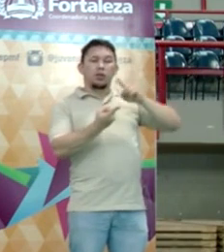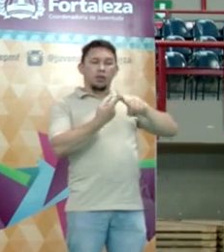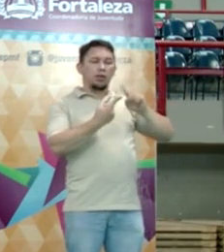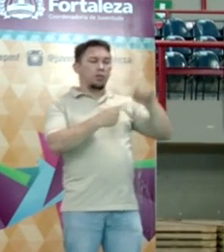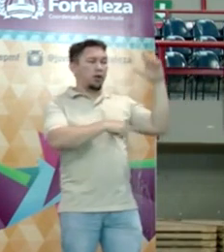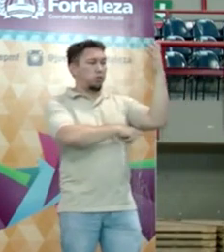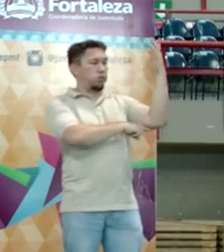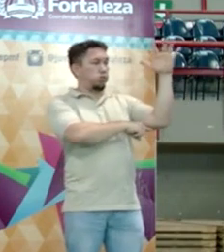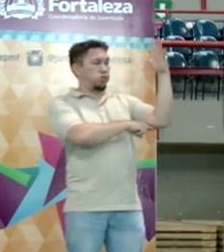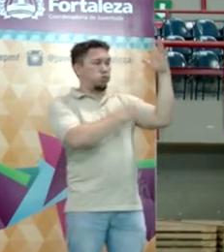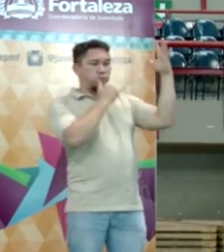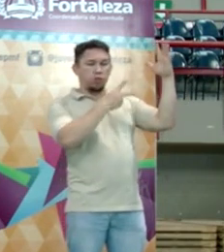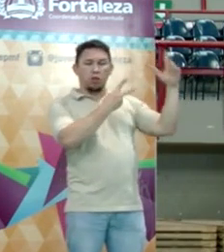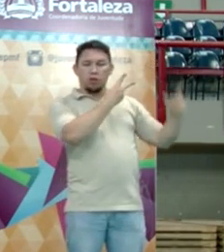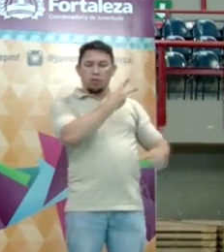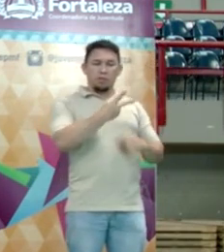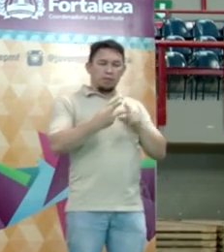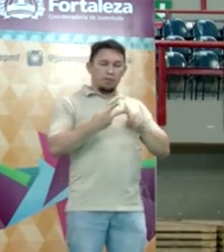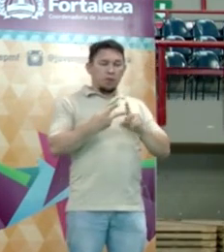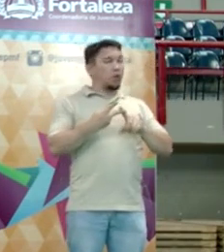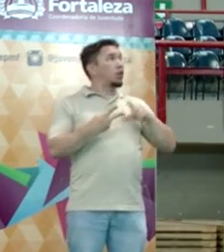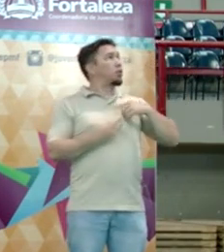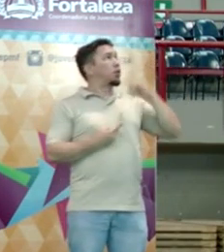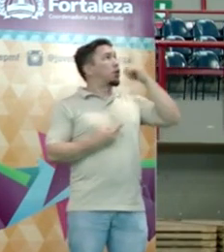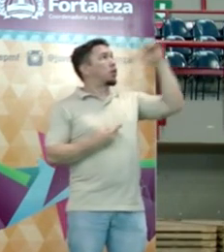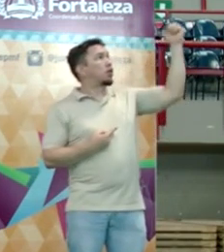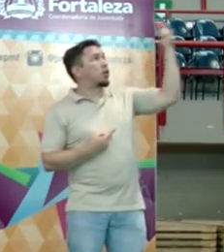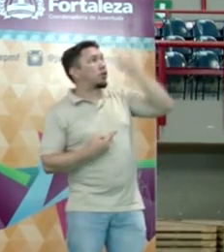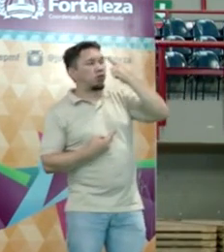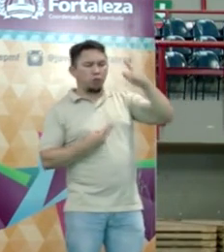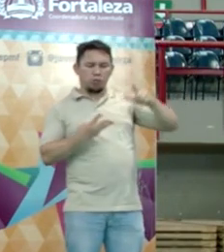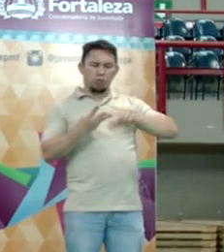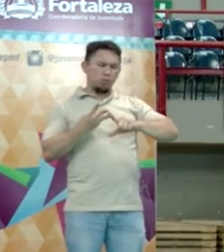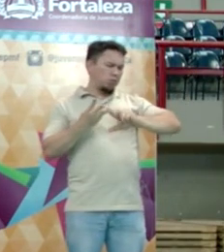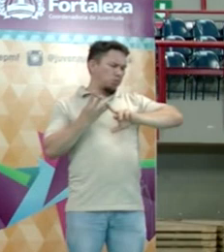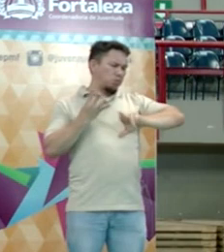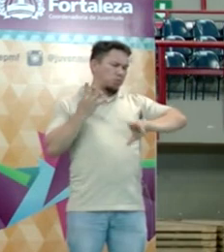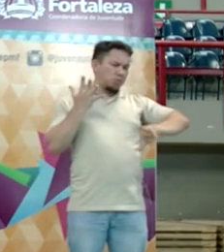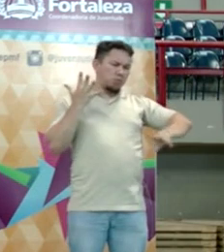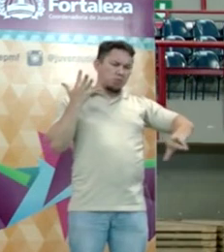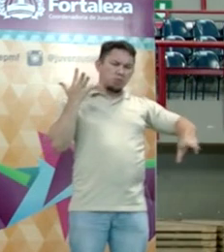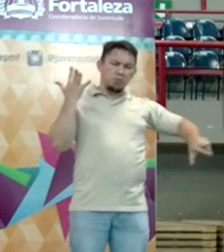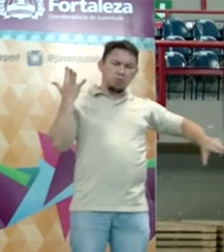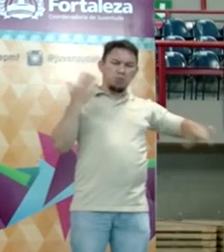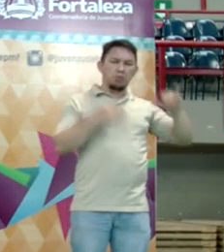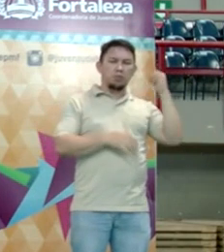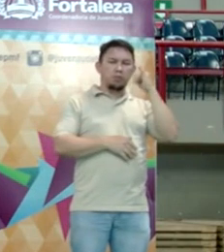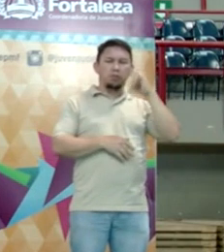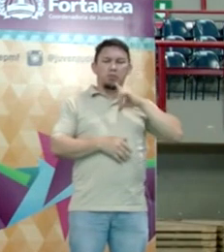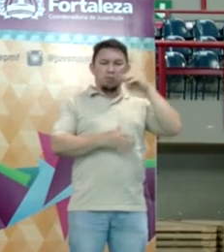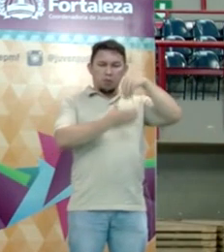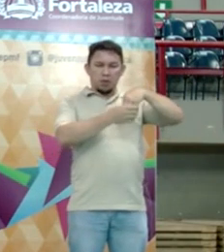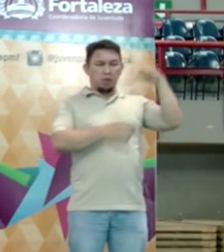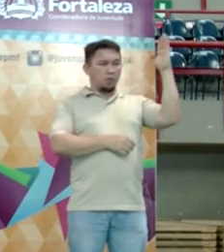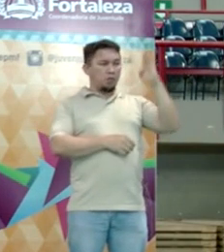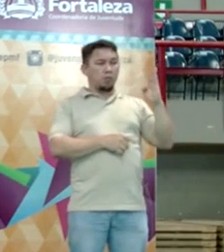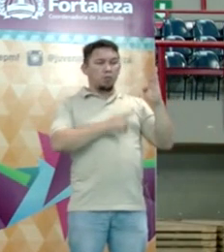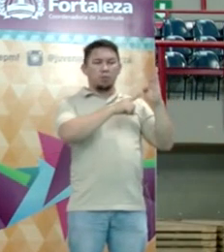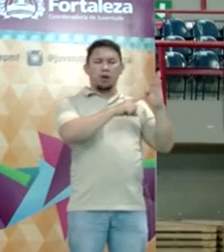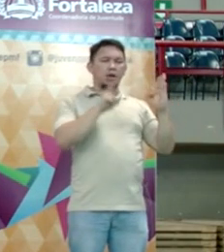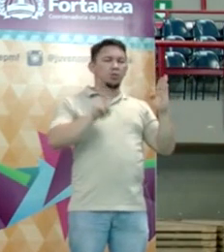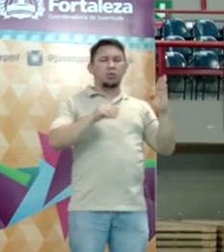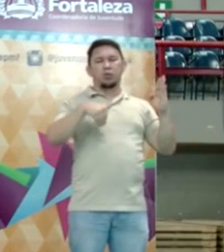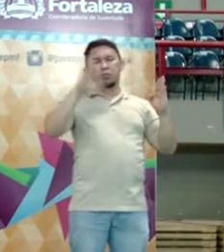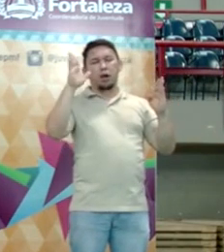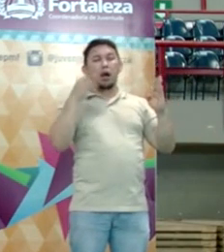eólica, existe a energia solar. Existem vários outros tipos que aqui no Brasil eles não